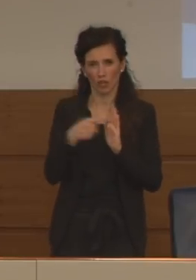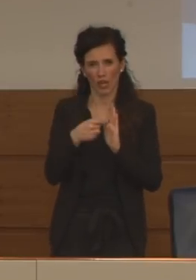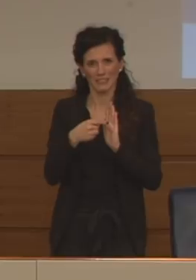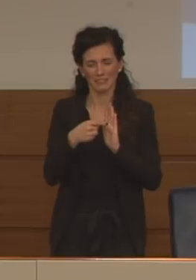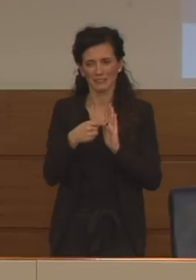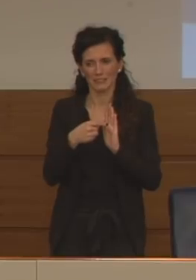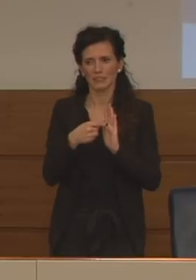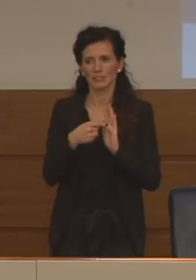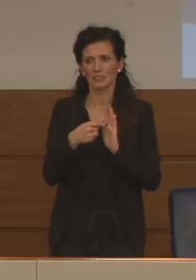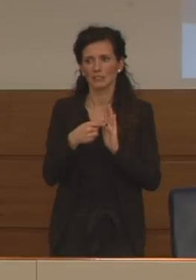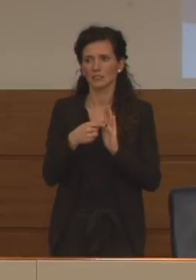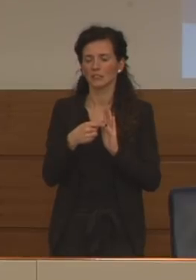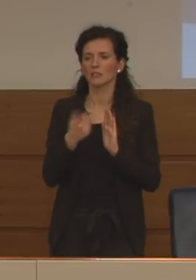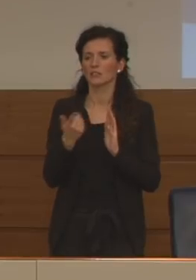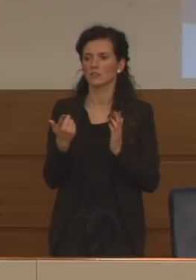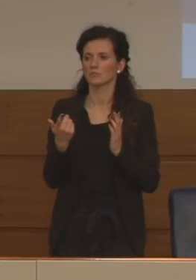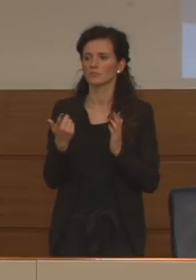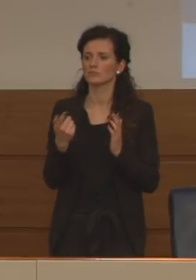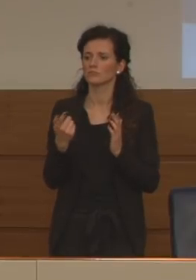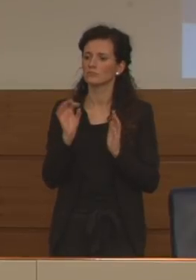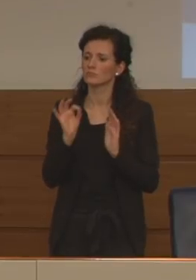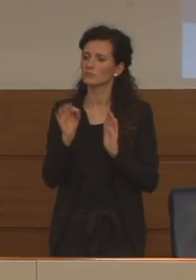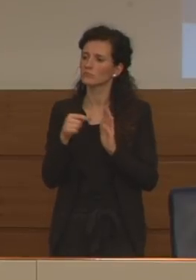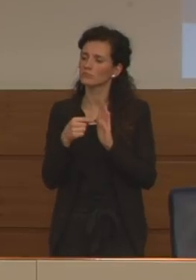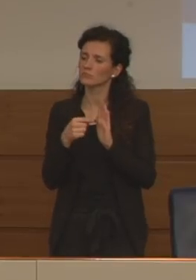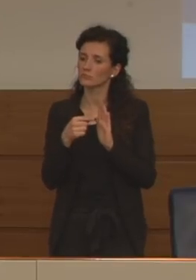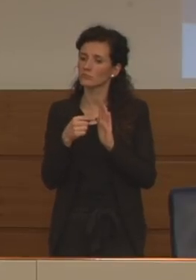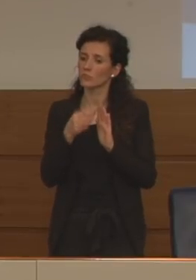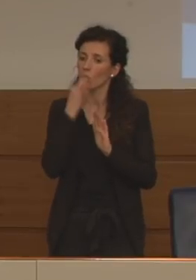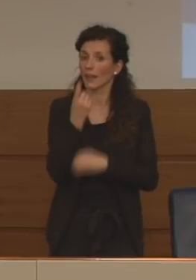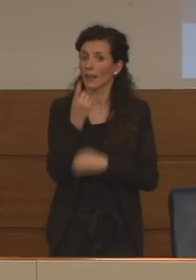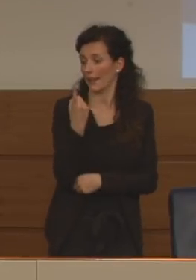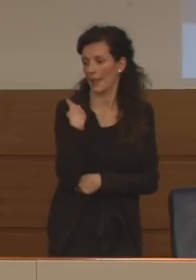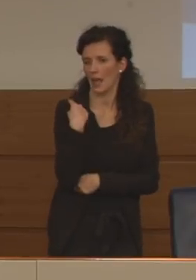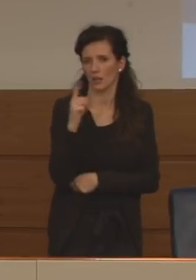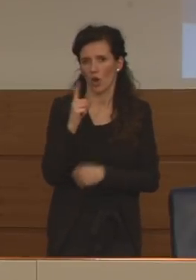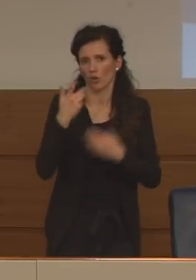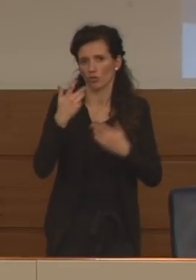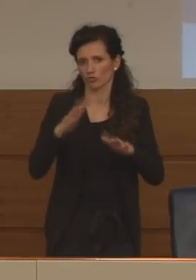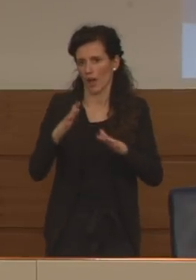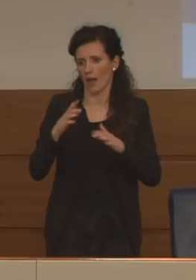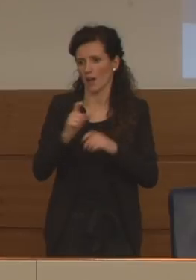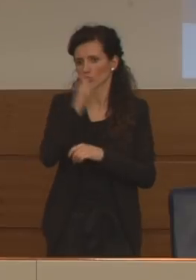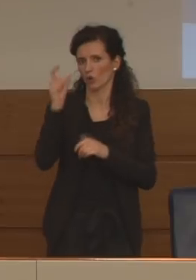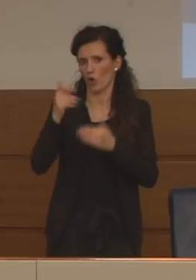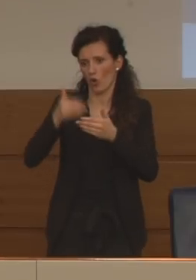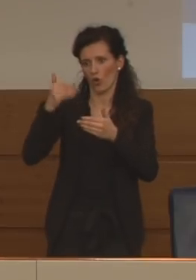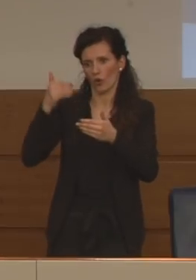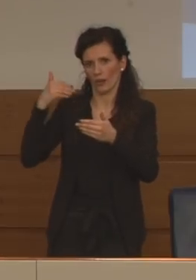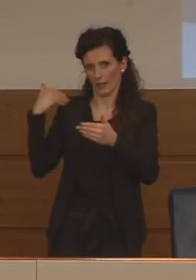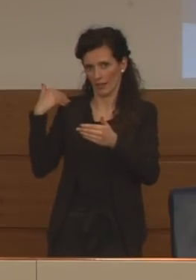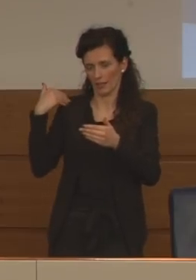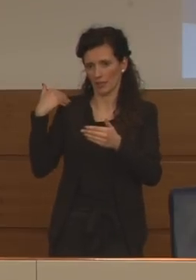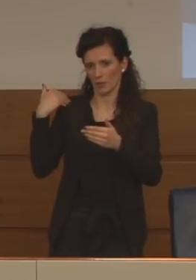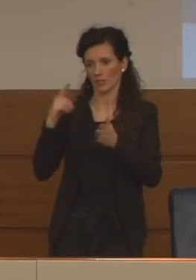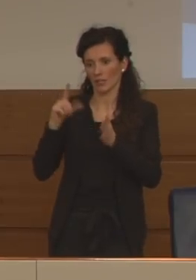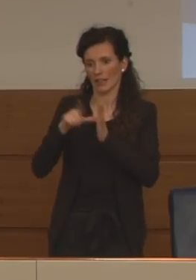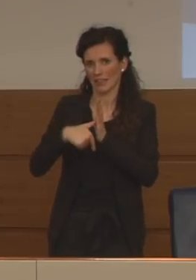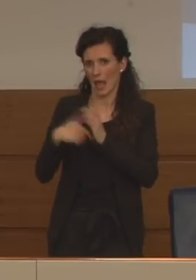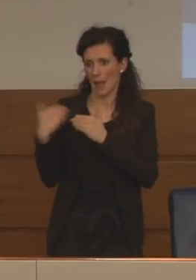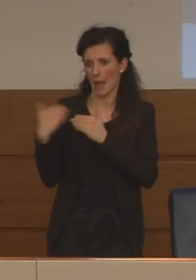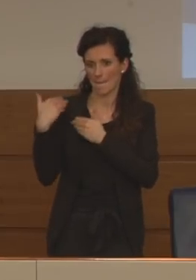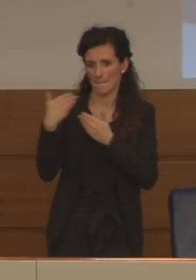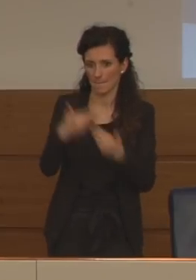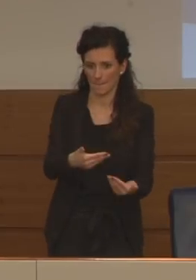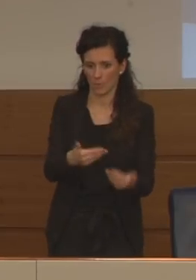non di ieri sono un portato di alcuni giorni or sono quindi in un tempo di questo tipo allora la scommessa